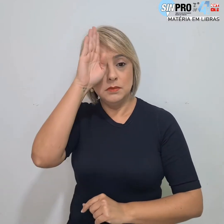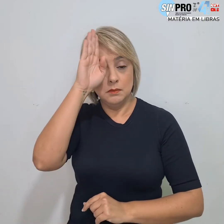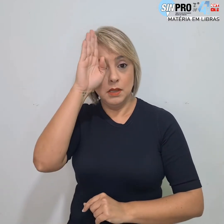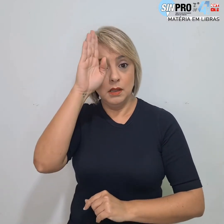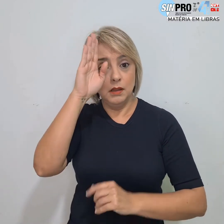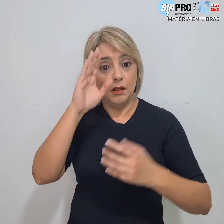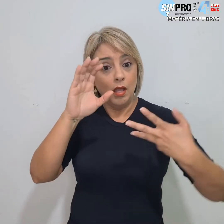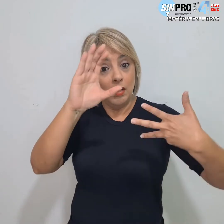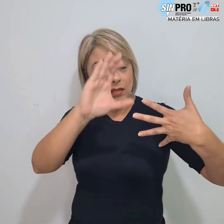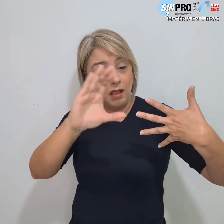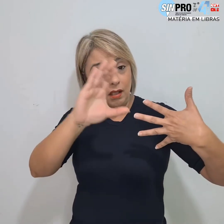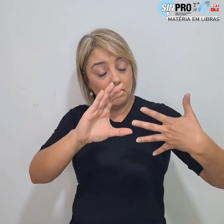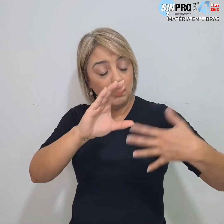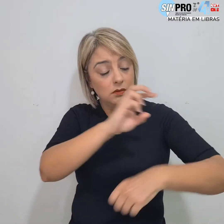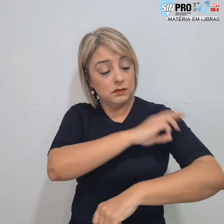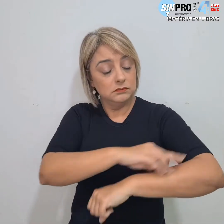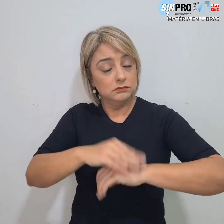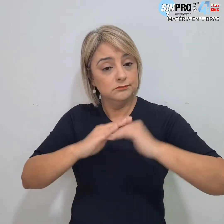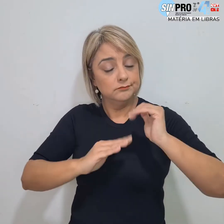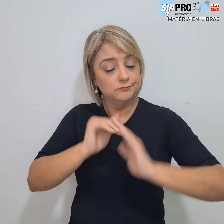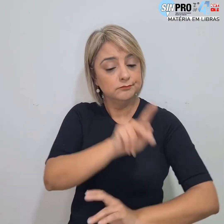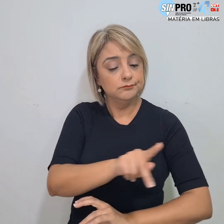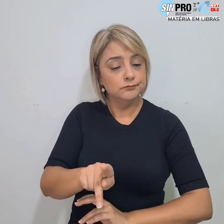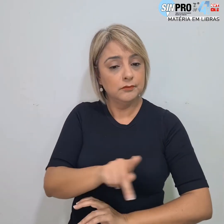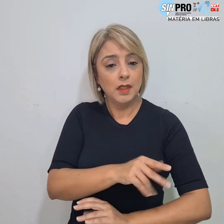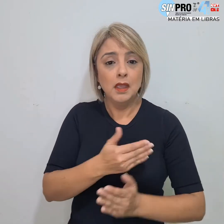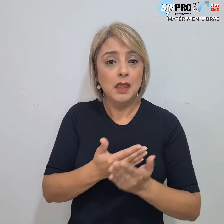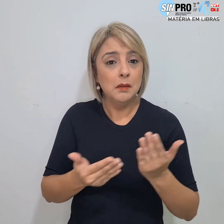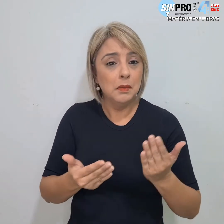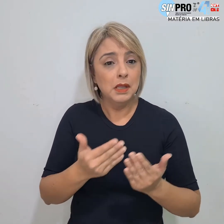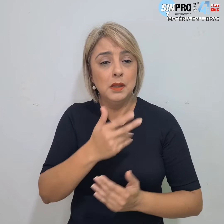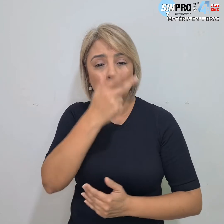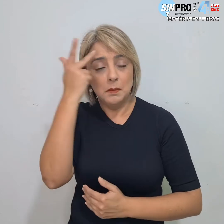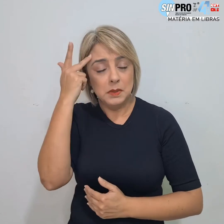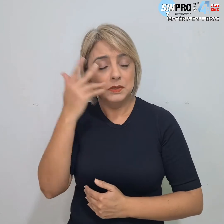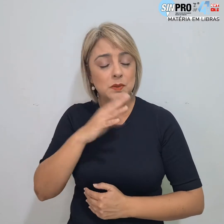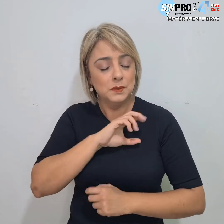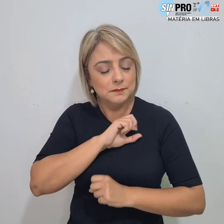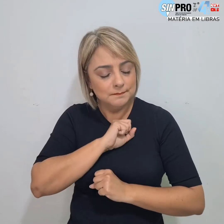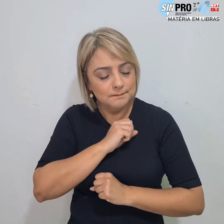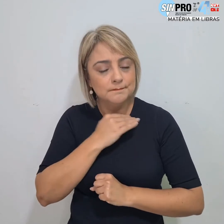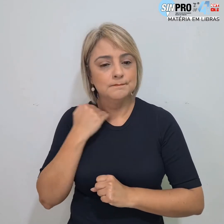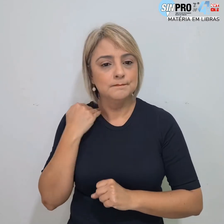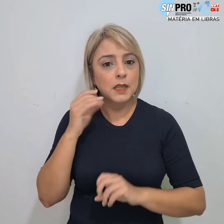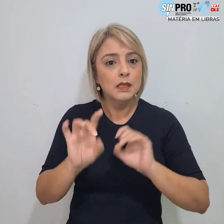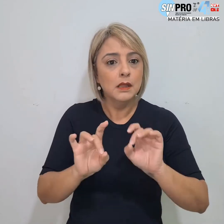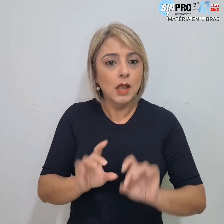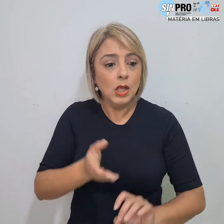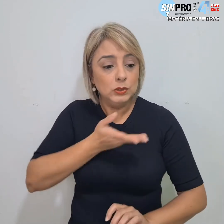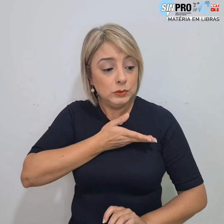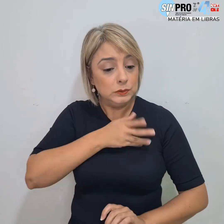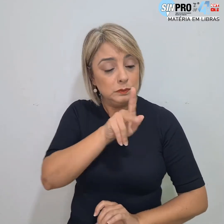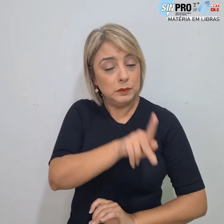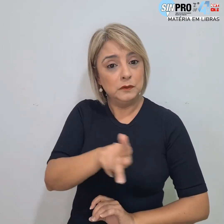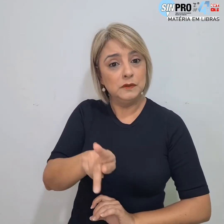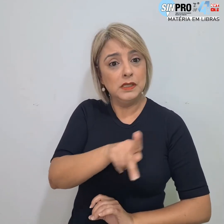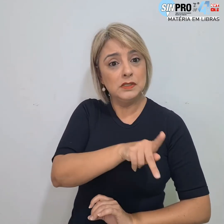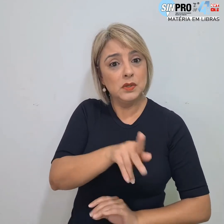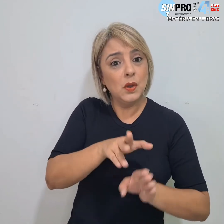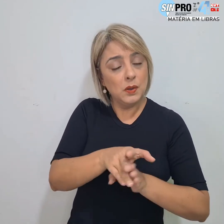categoria do magistério público que perderam alguém querido, especialmente com os colegas professores e